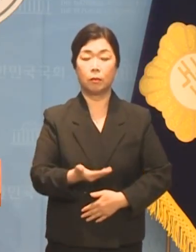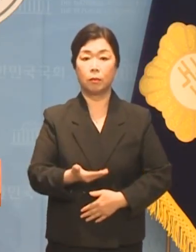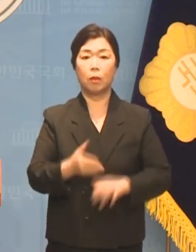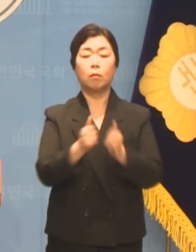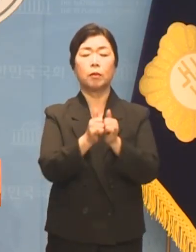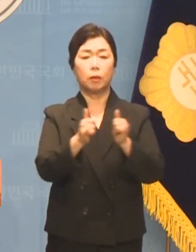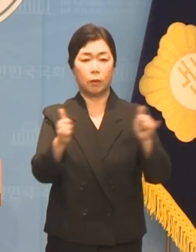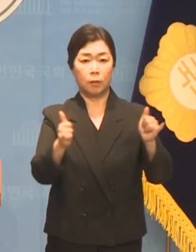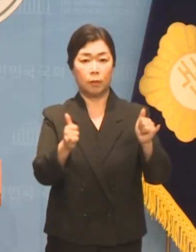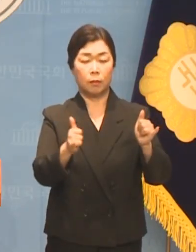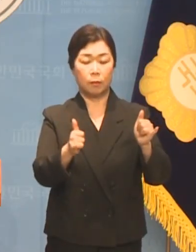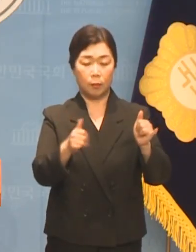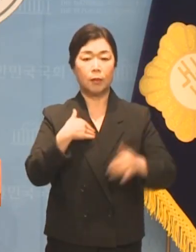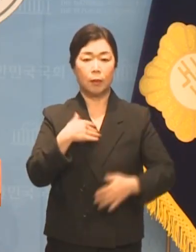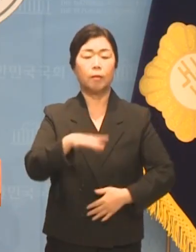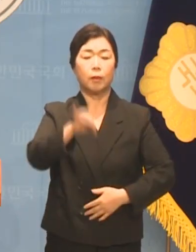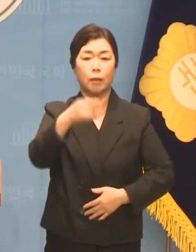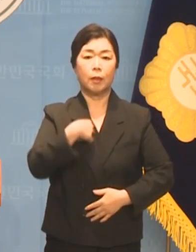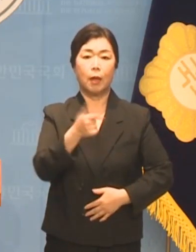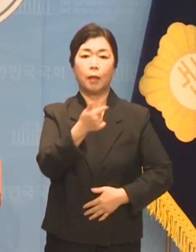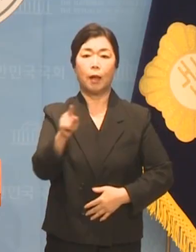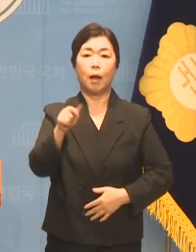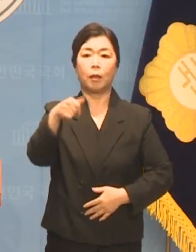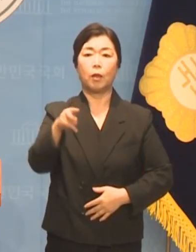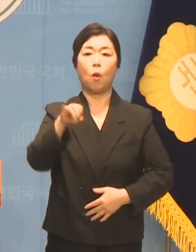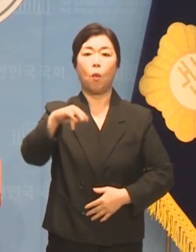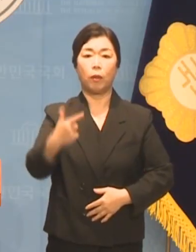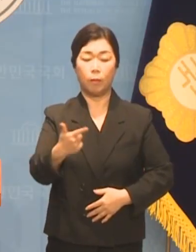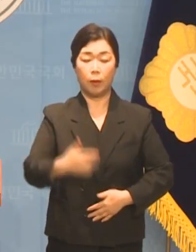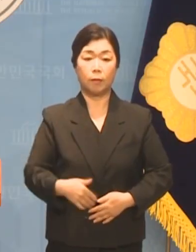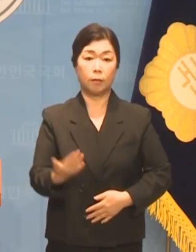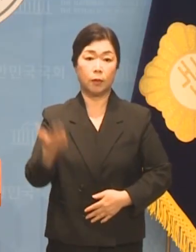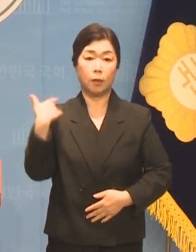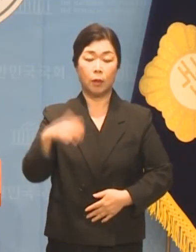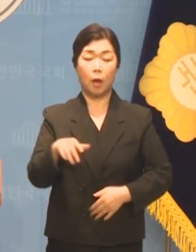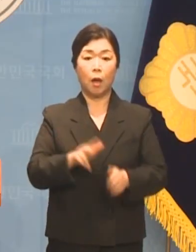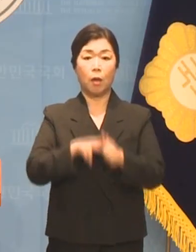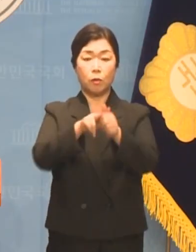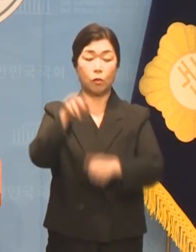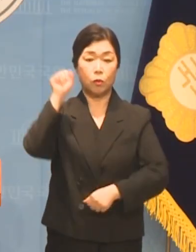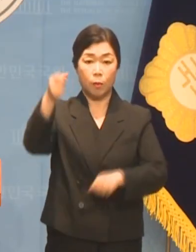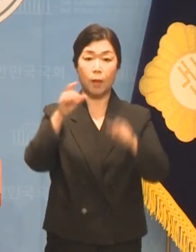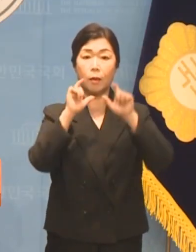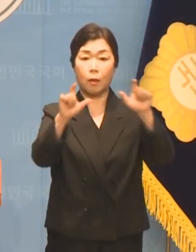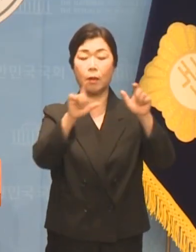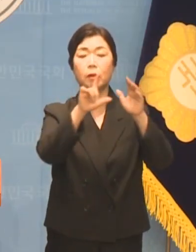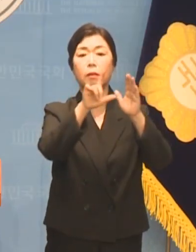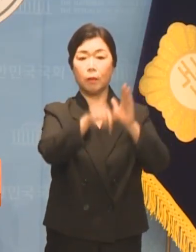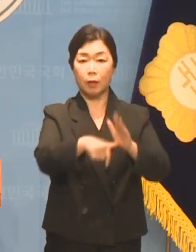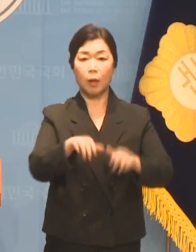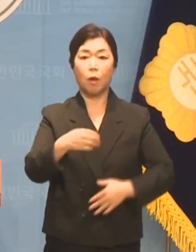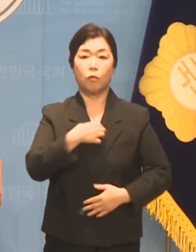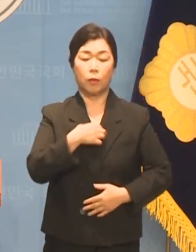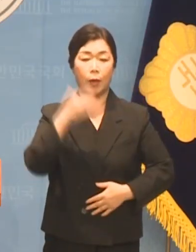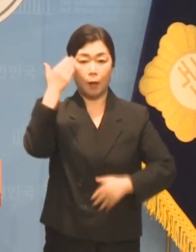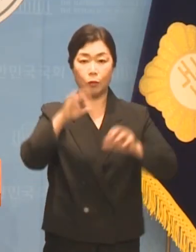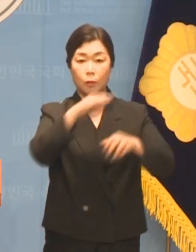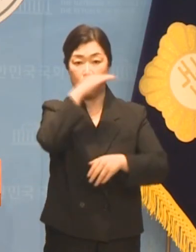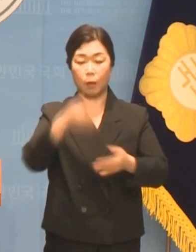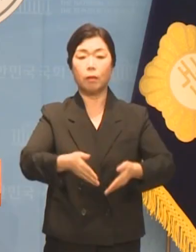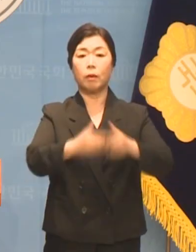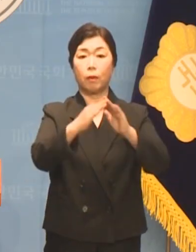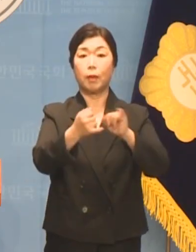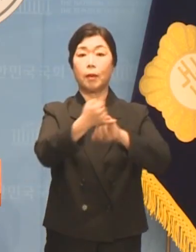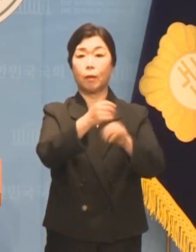퍼스트 저 나경원입니다. 지난 출마 선언에서는 저는 위기의 대한민국을 바로 세우겠다고 약속드렸습니다.